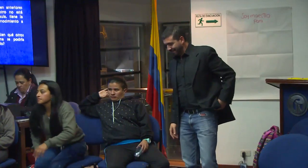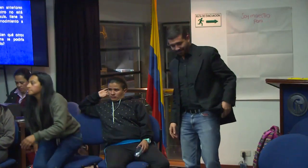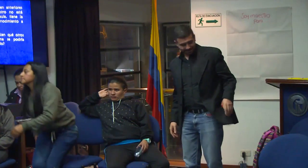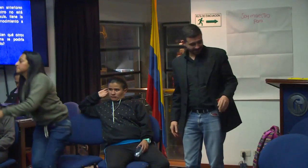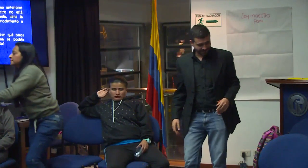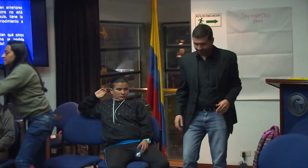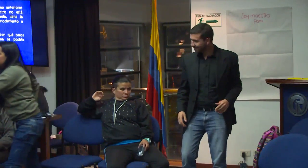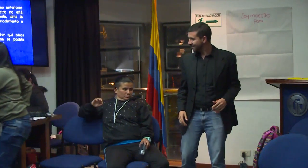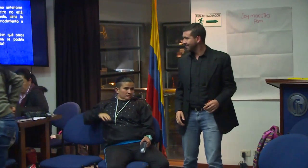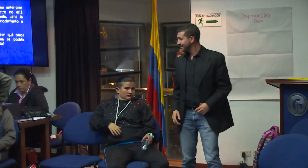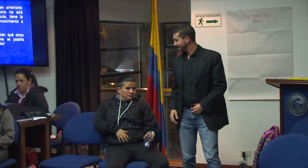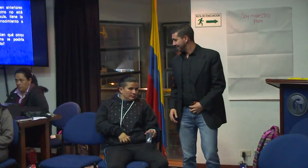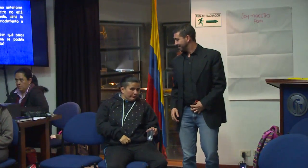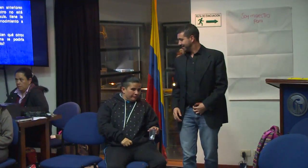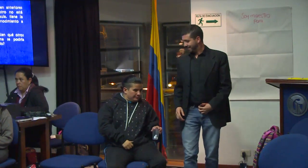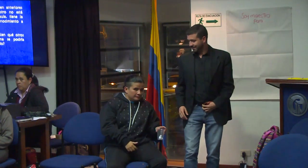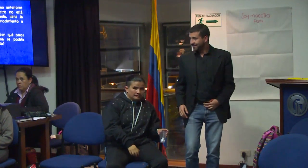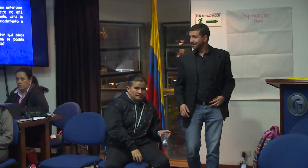reflexión. Gracias.